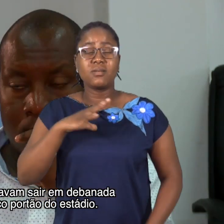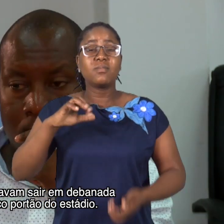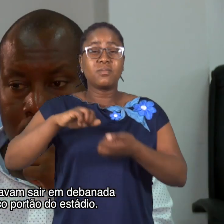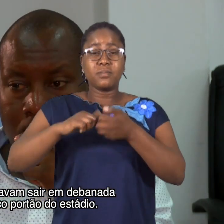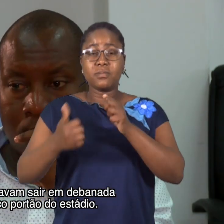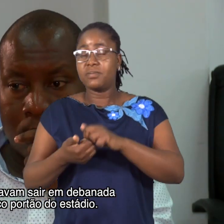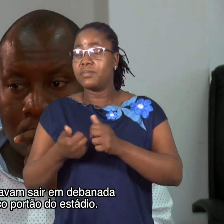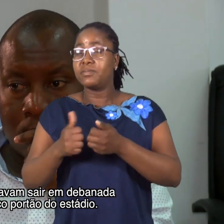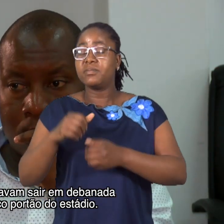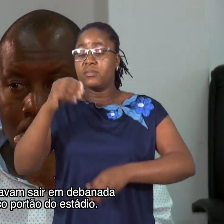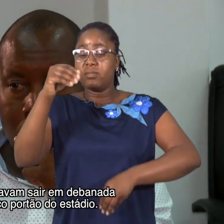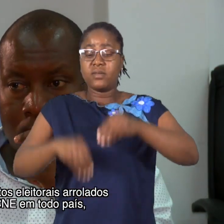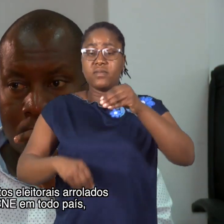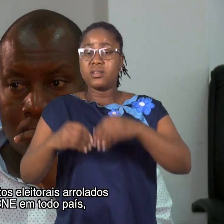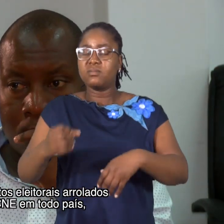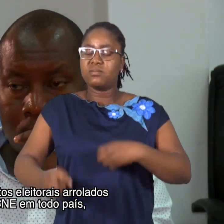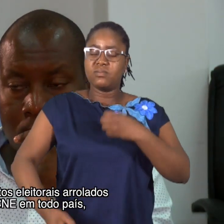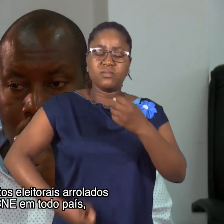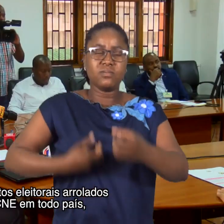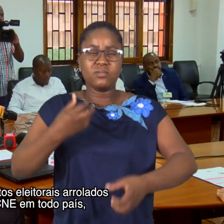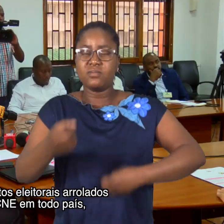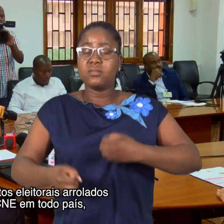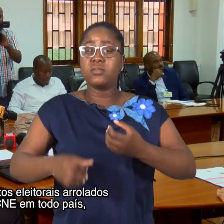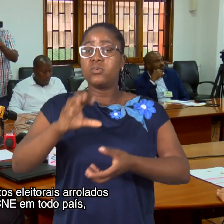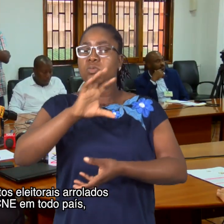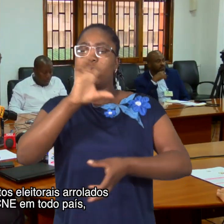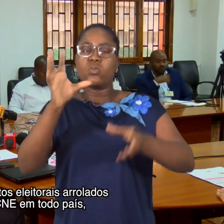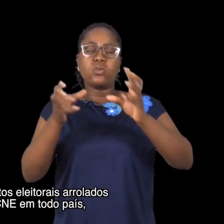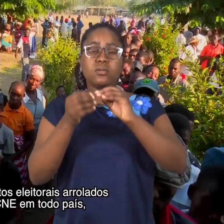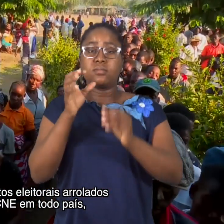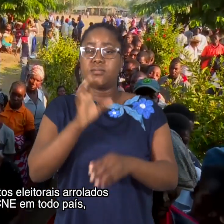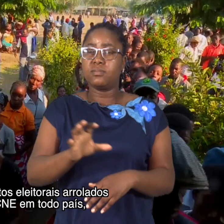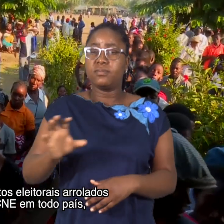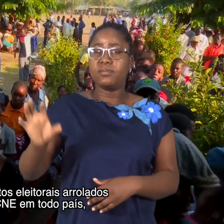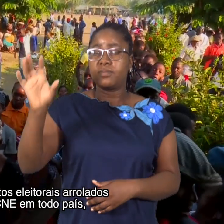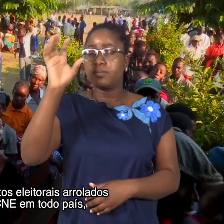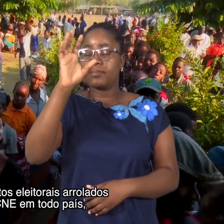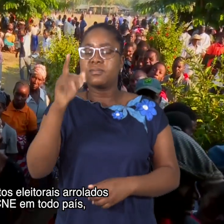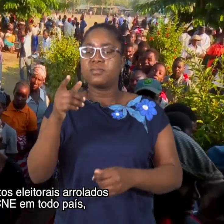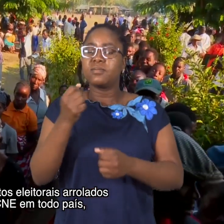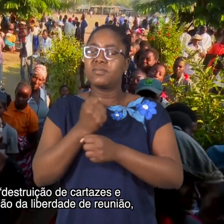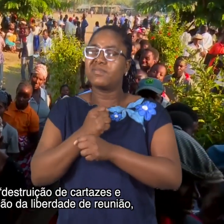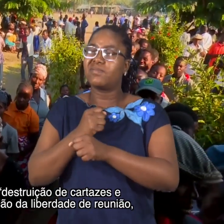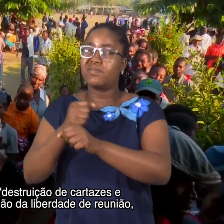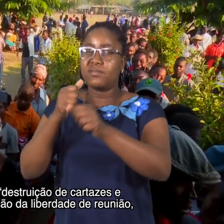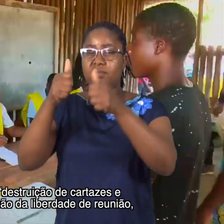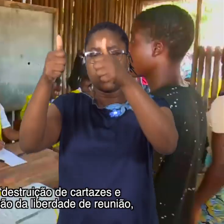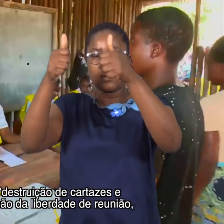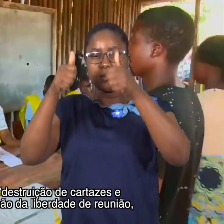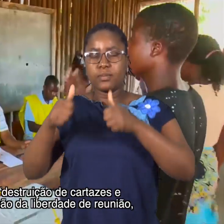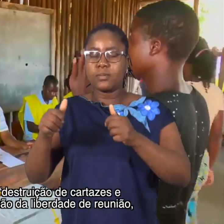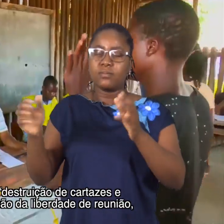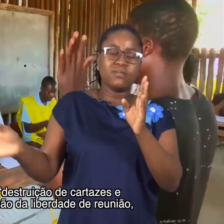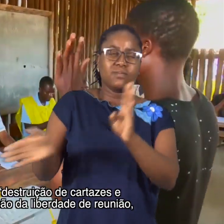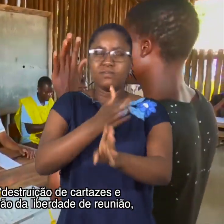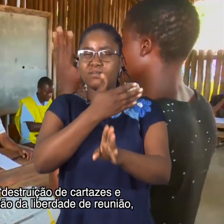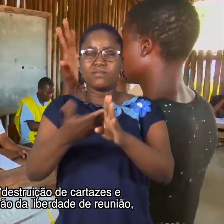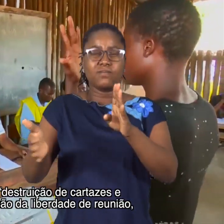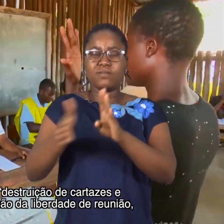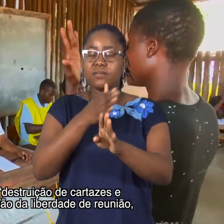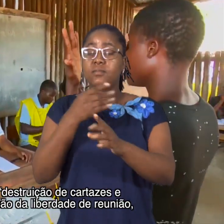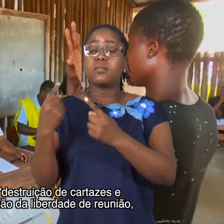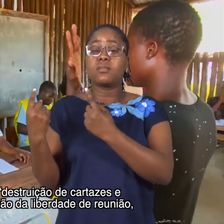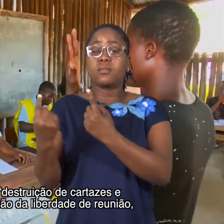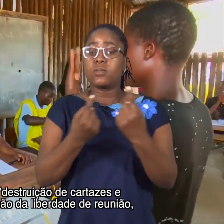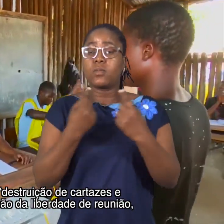pelo único portão do estádio. Outros ilícitos eleitorais arrolados pela CNE em todo o país configuram a destruição